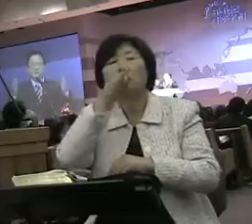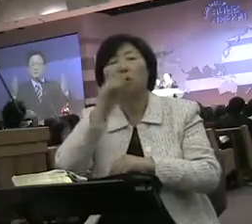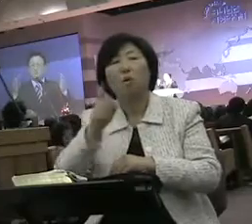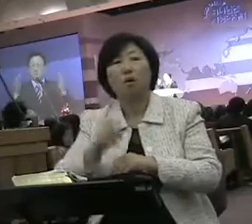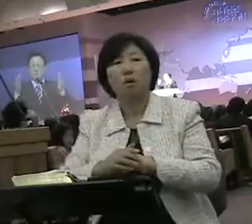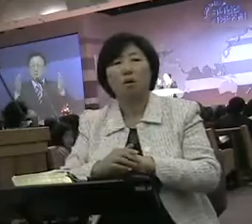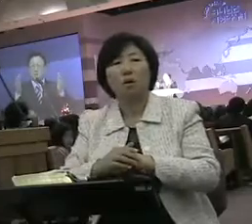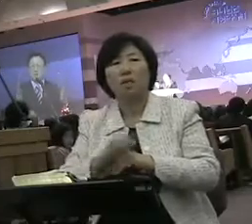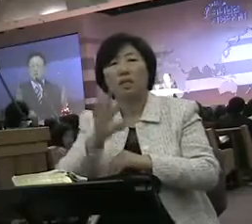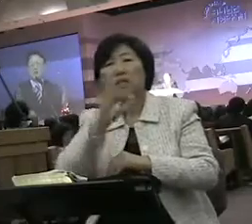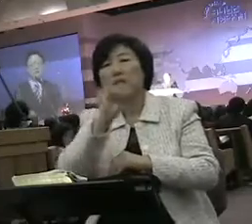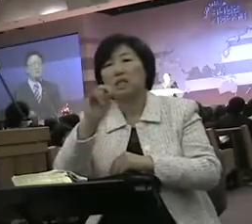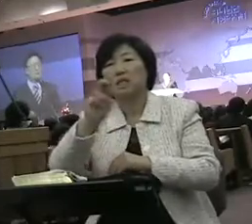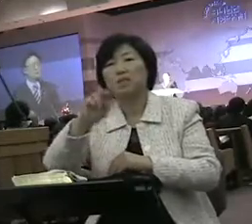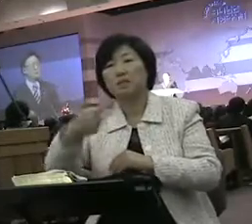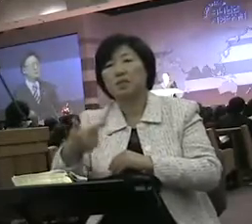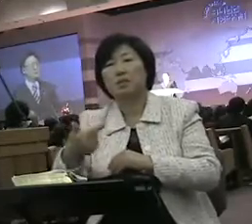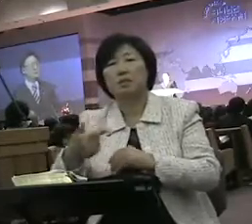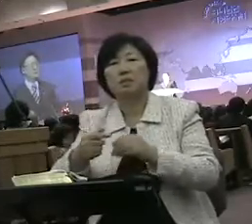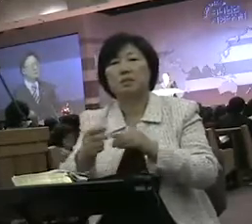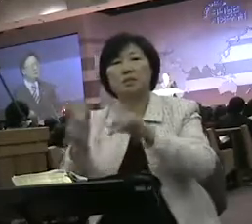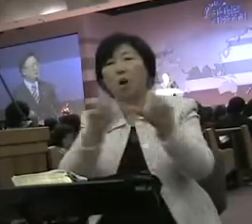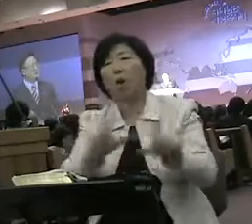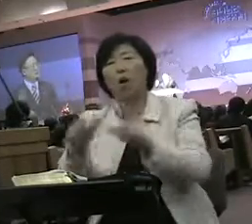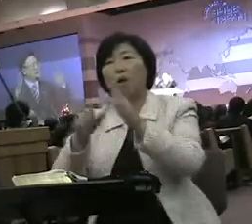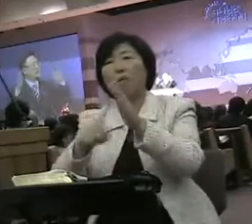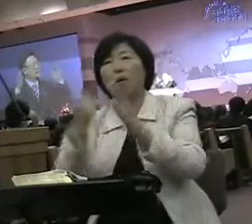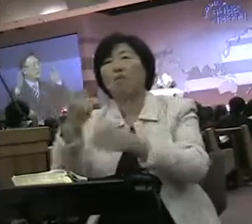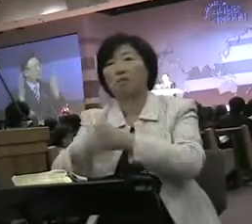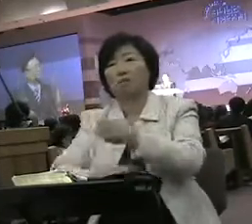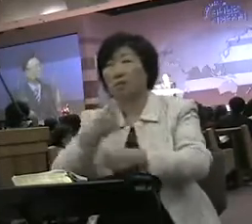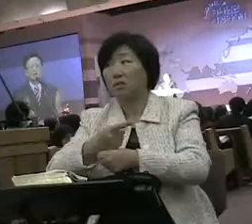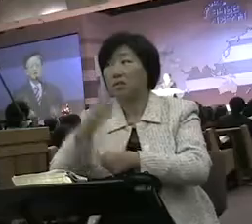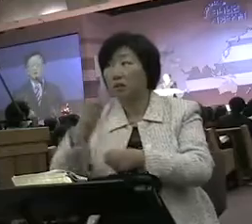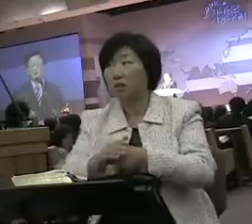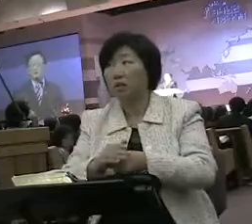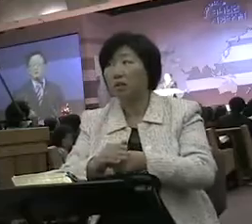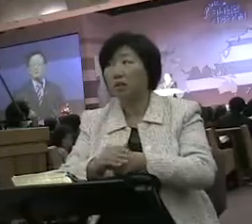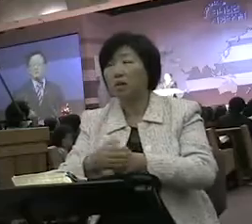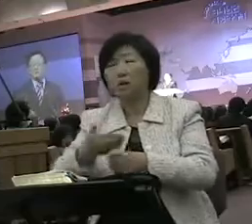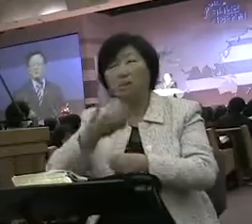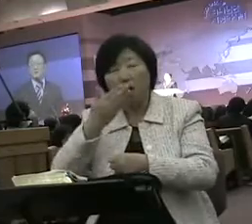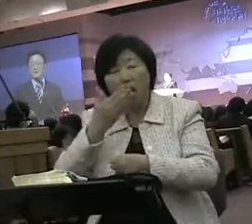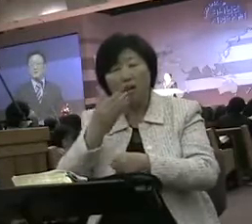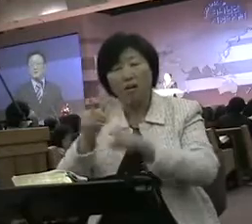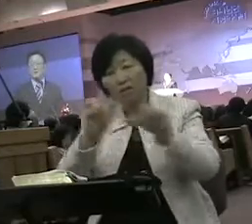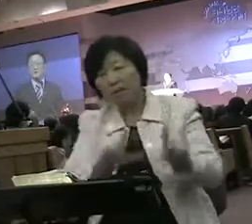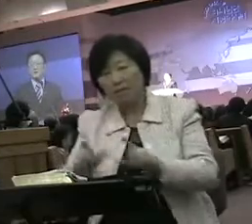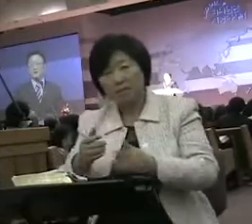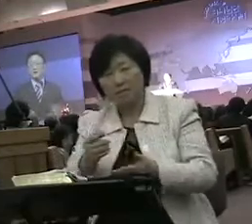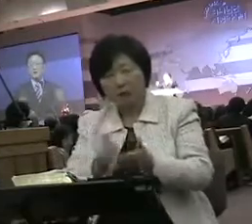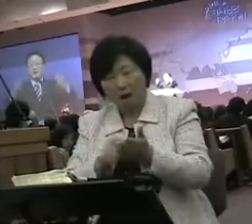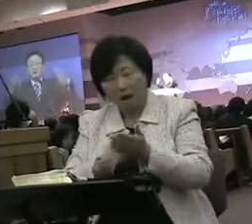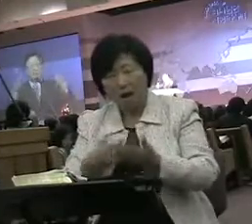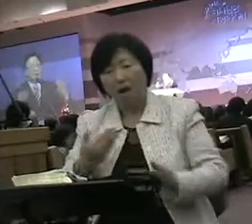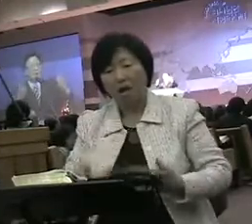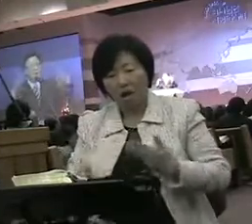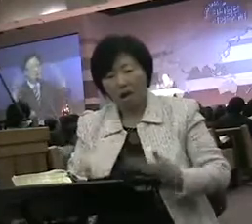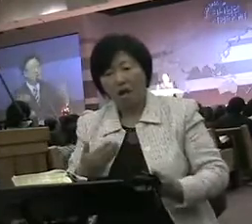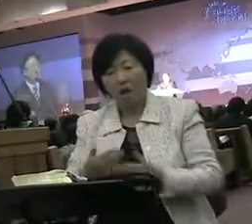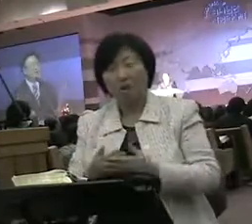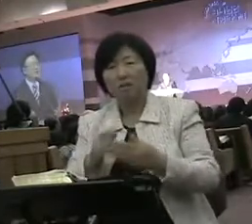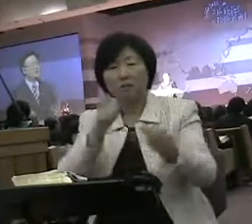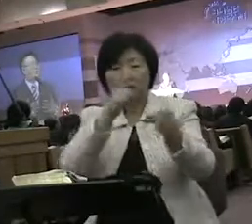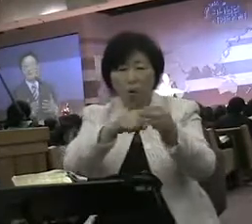우리는 그저 입에 불칠하게 바쁘지 않습니다. 그것이 인생의 목적인 양 살아가지 않습니다. 그냥 내가